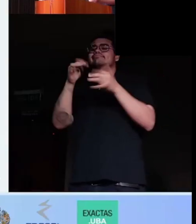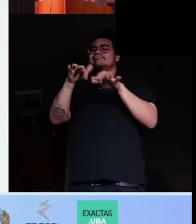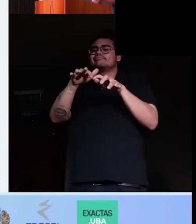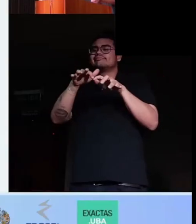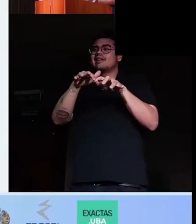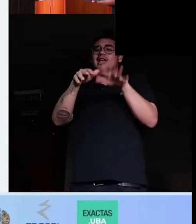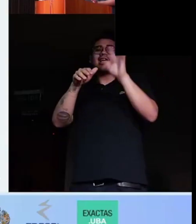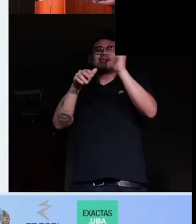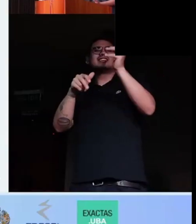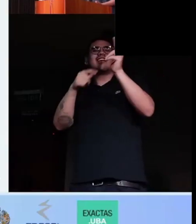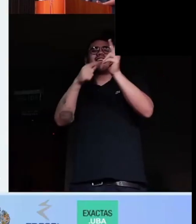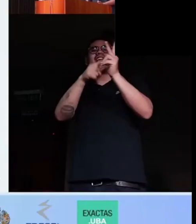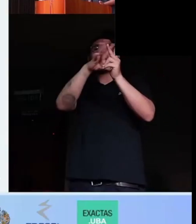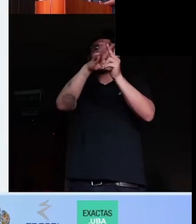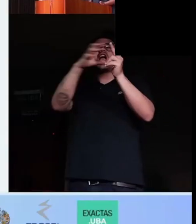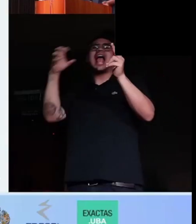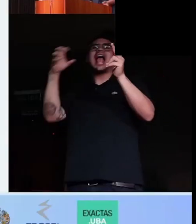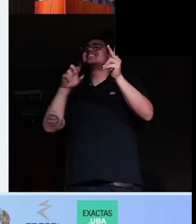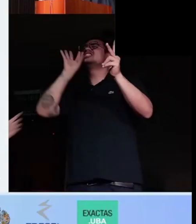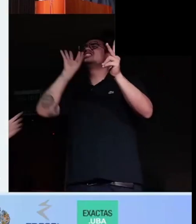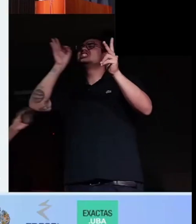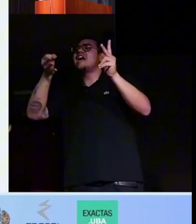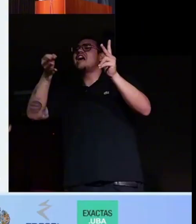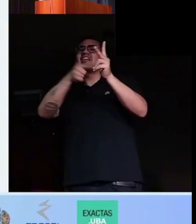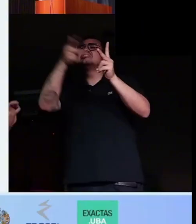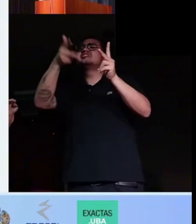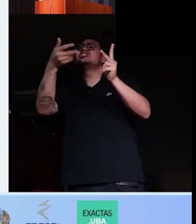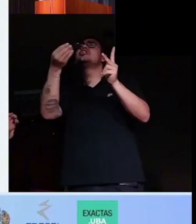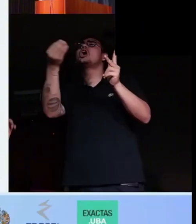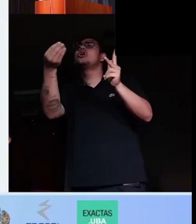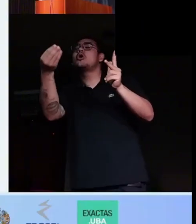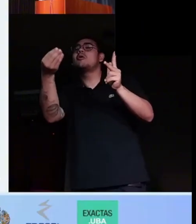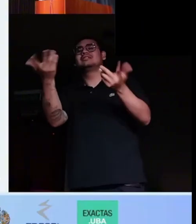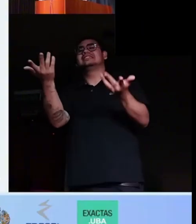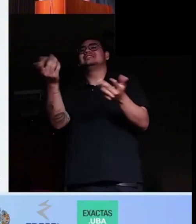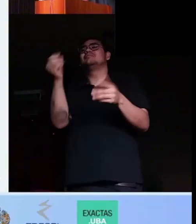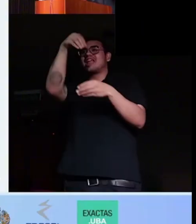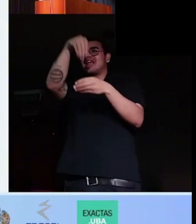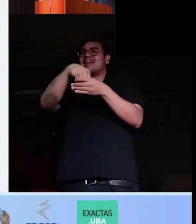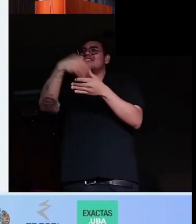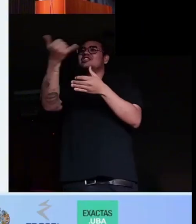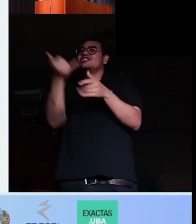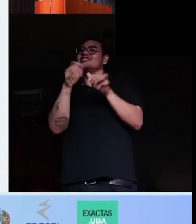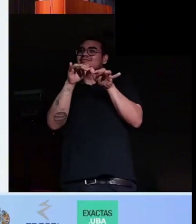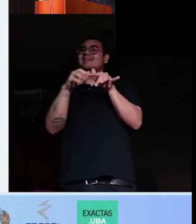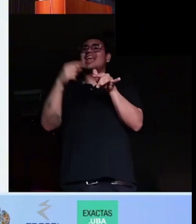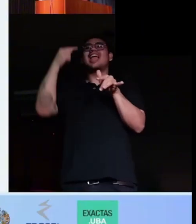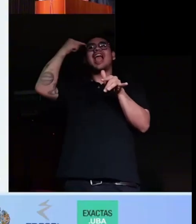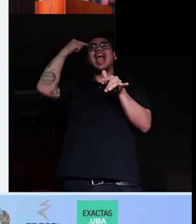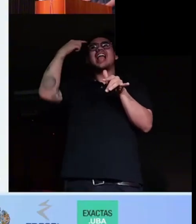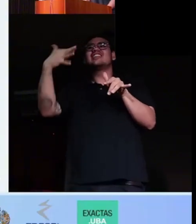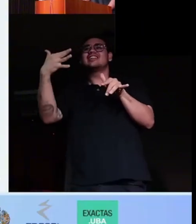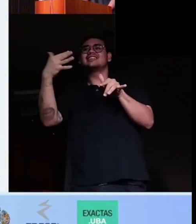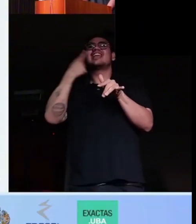artificial y demás, pero esa es la información de esos puntos. No se queda con la imagen de la mano, sino con los puntos.